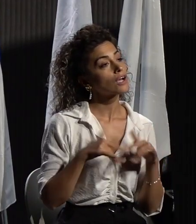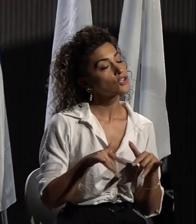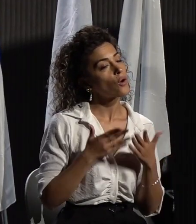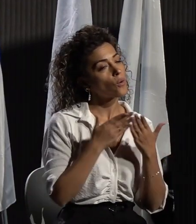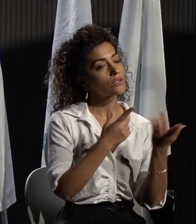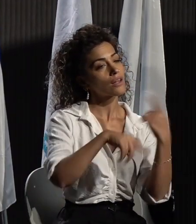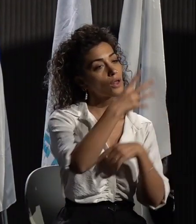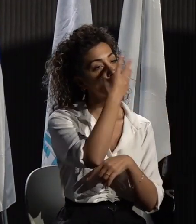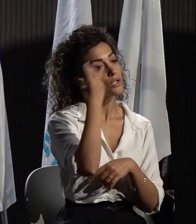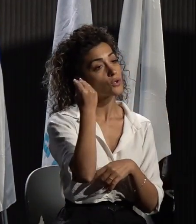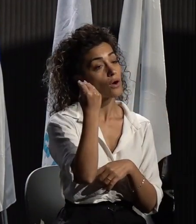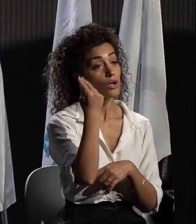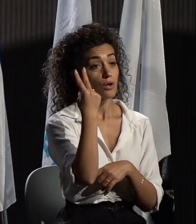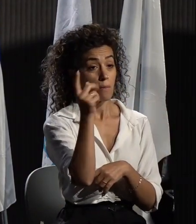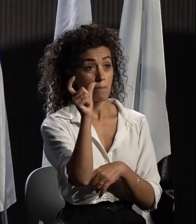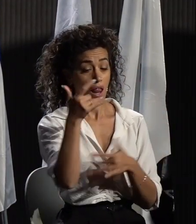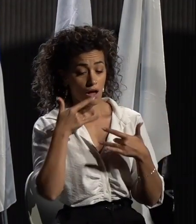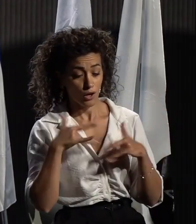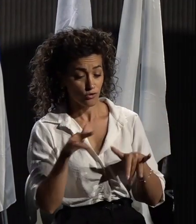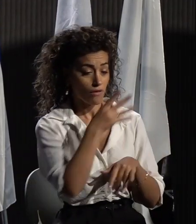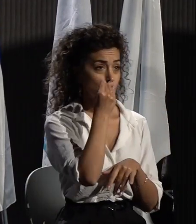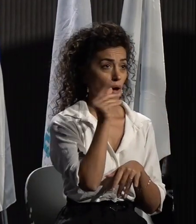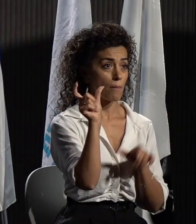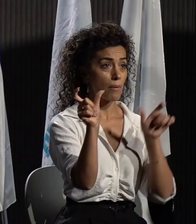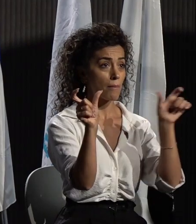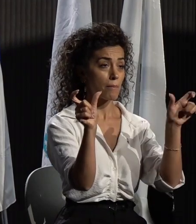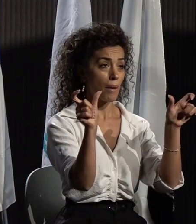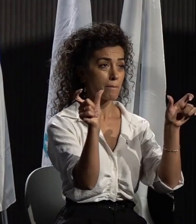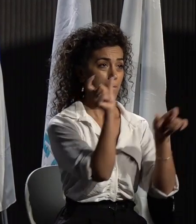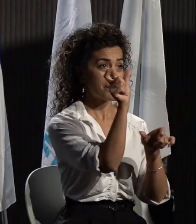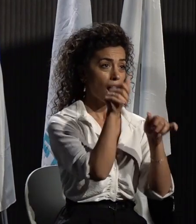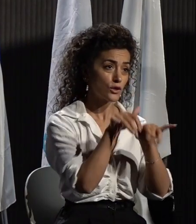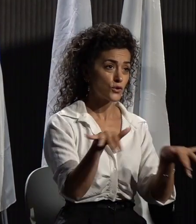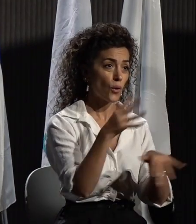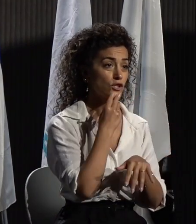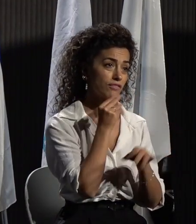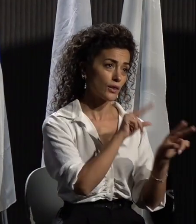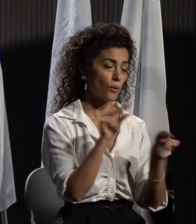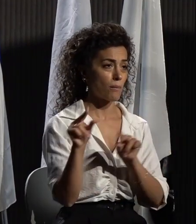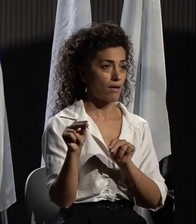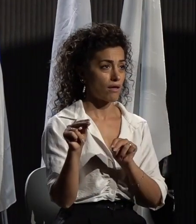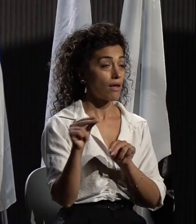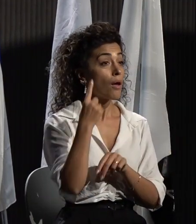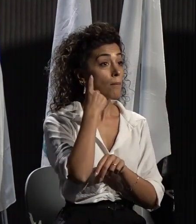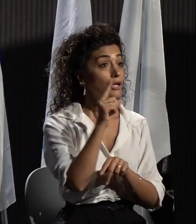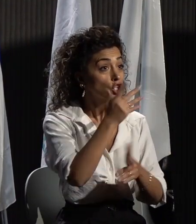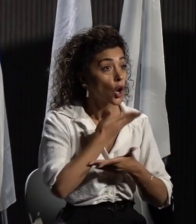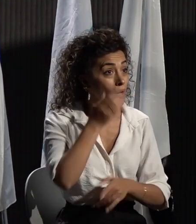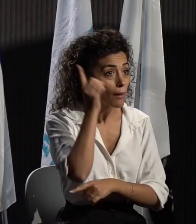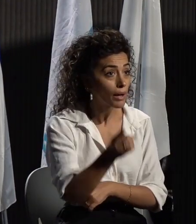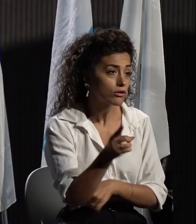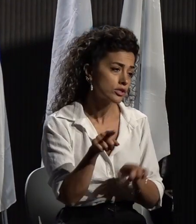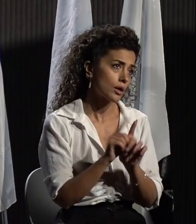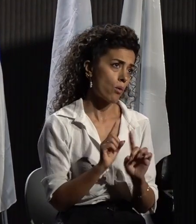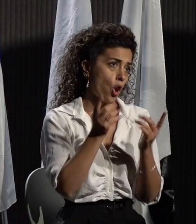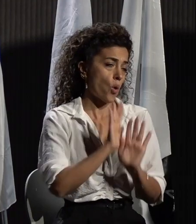להשכחה, שתיהן מאותו שורש, והיא מסייעת להימלט מעונש. פשע שלא נענש, כאילו לא